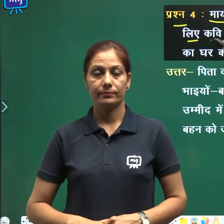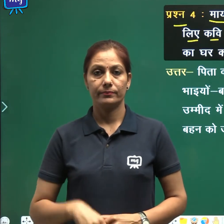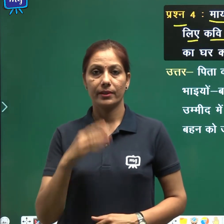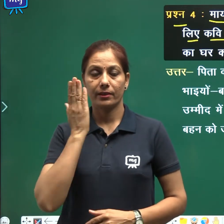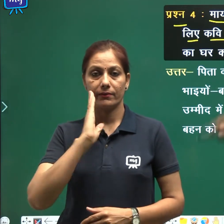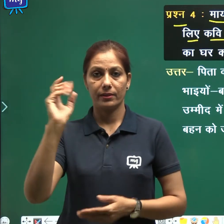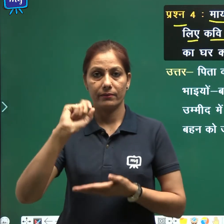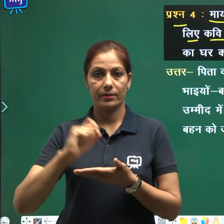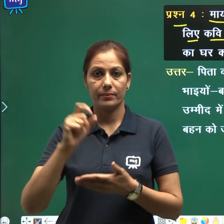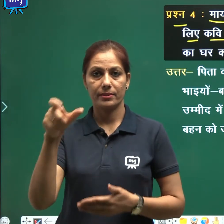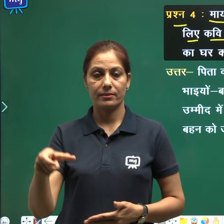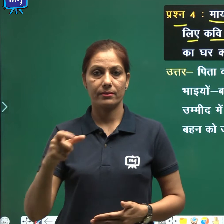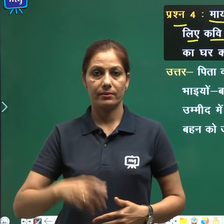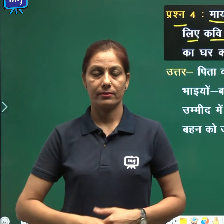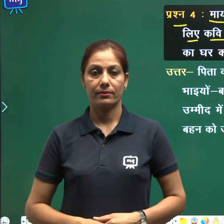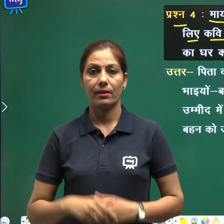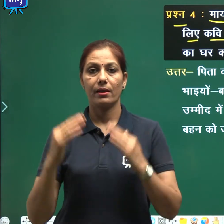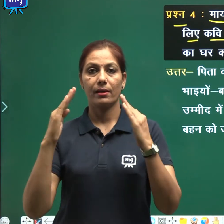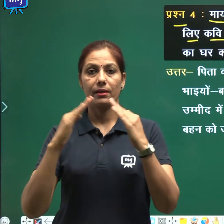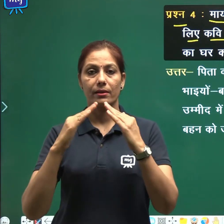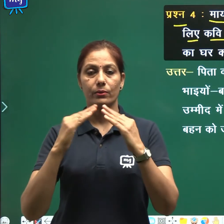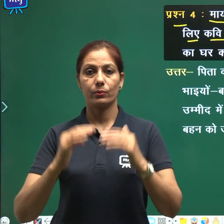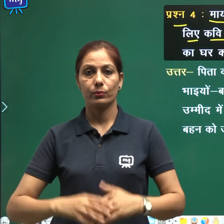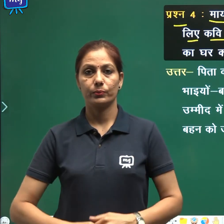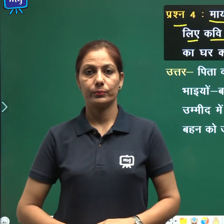कवि ने घर को